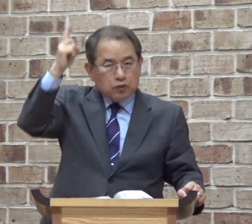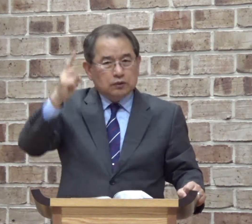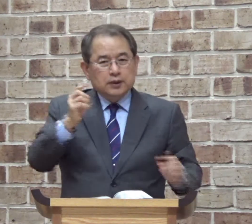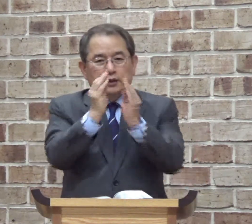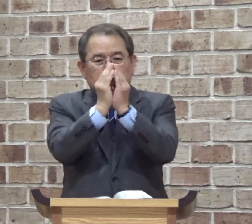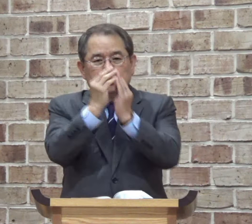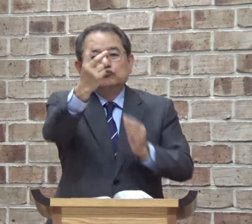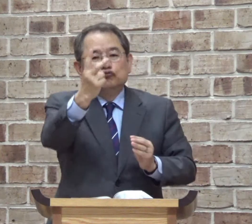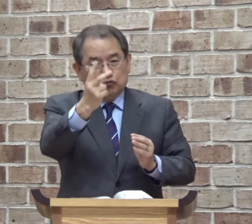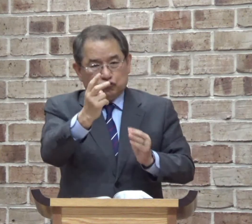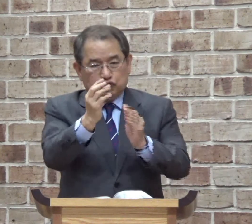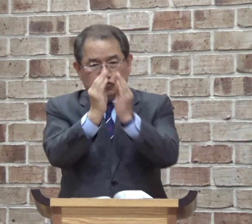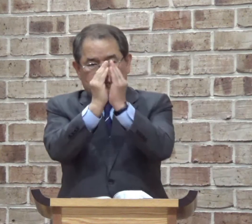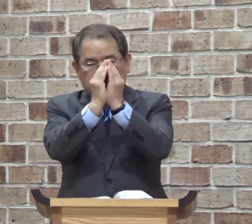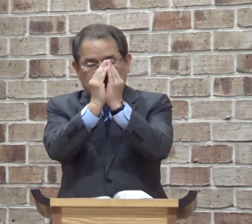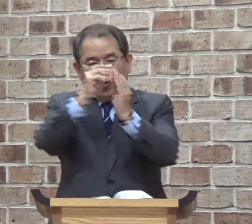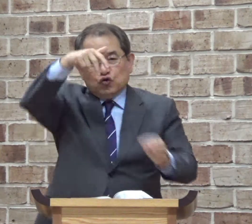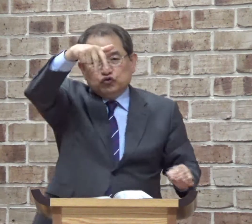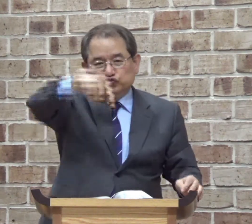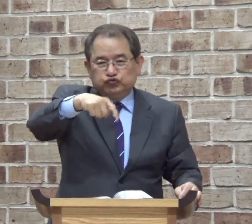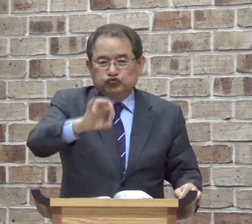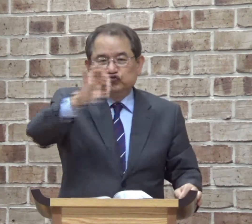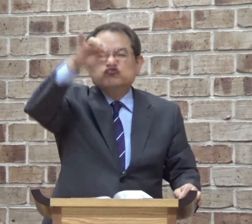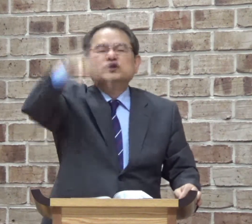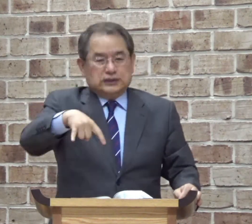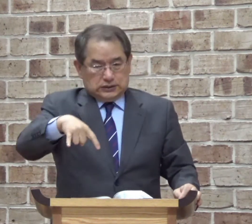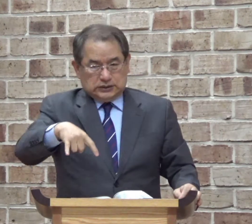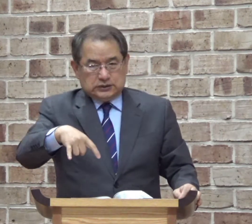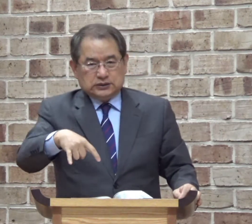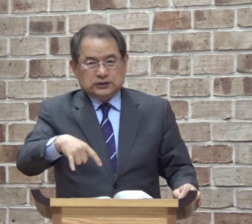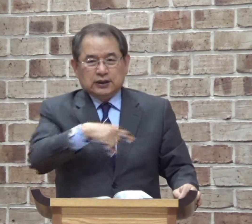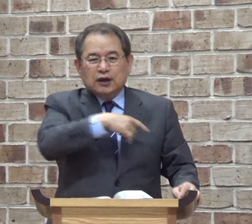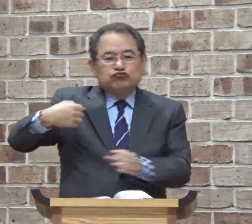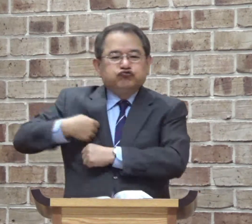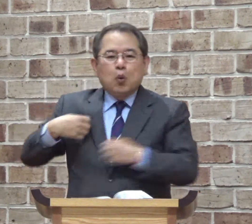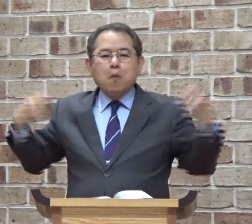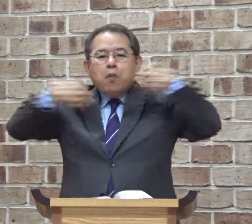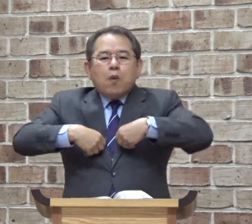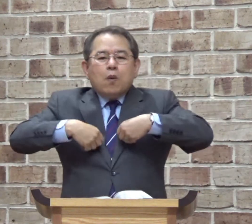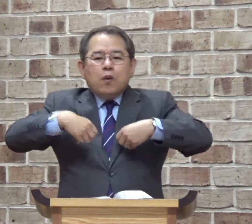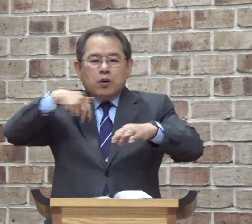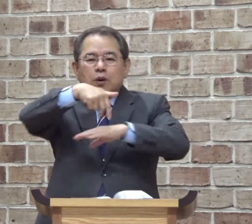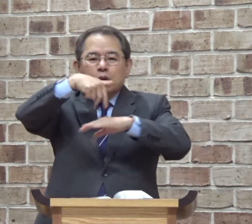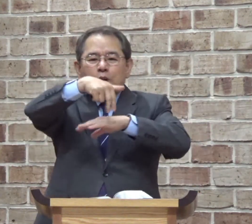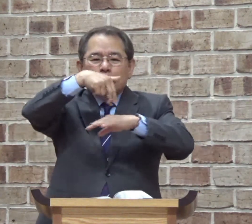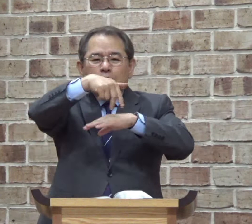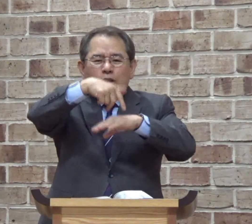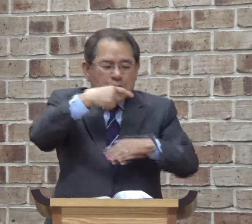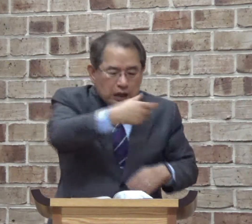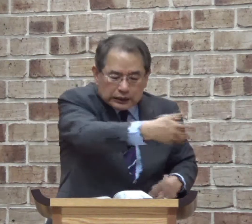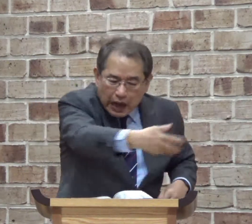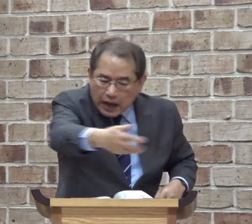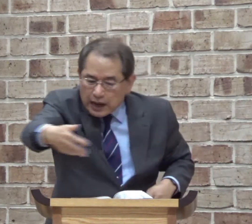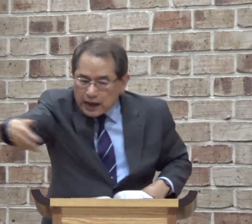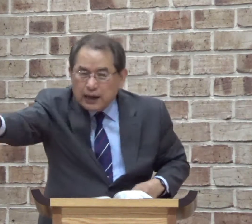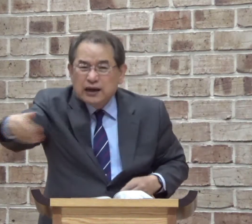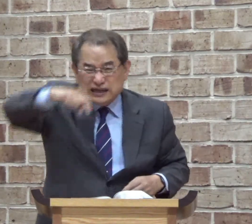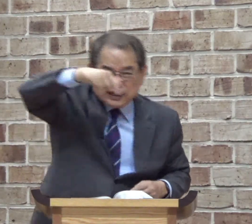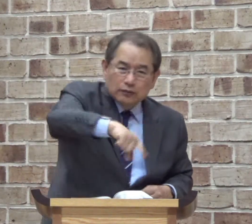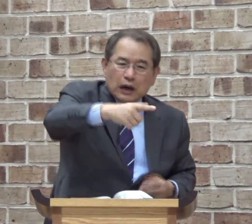중이었습니다. 제복을 입고 걸어가고 있는데 강은 깊지 않고 아주 얕은 강가였는데 신발을 벗기가 귀찮아서